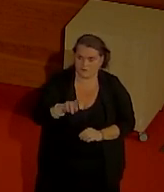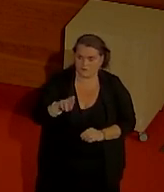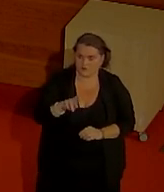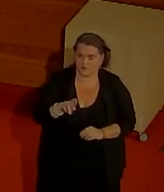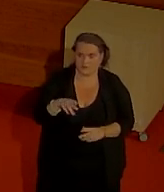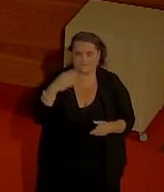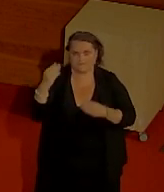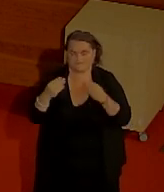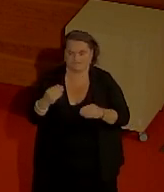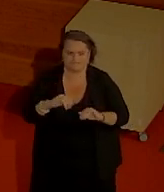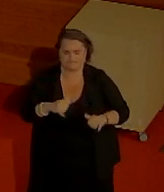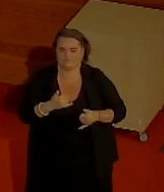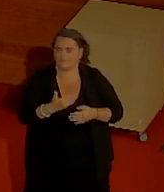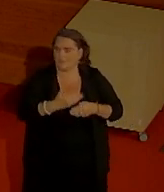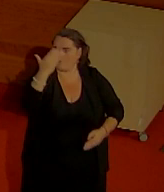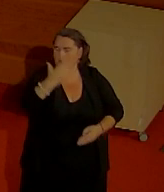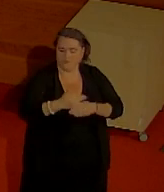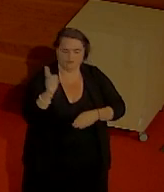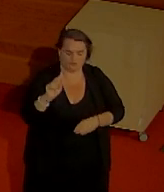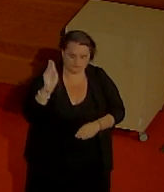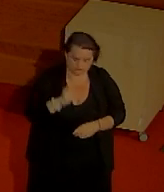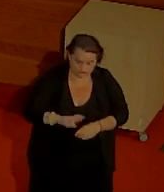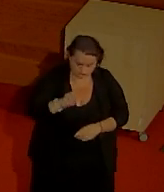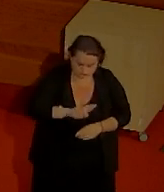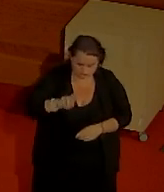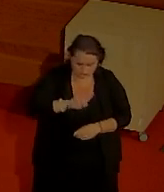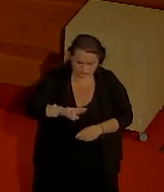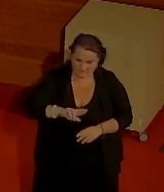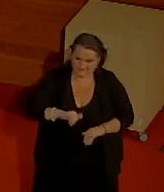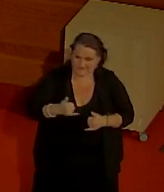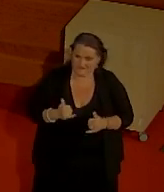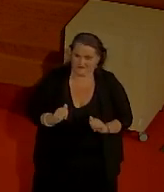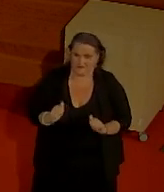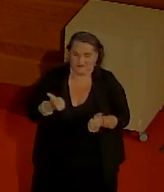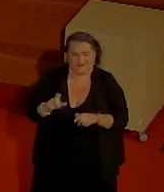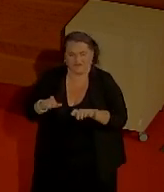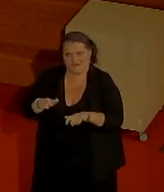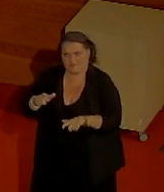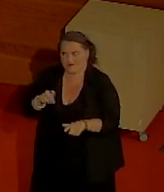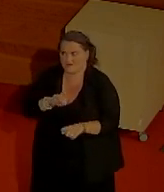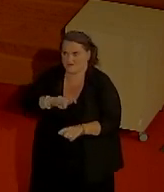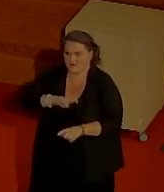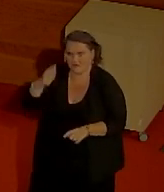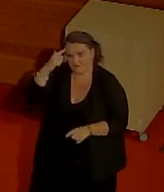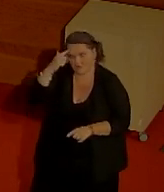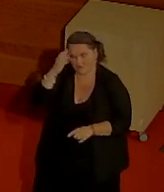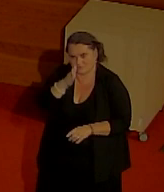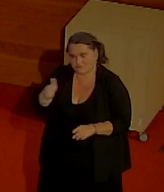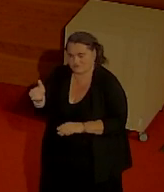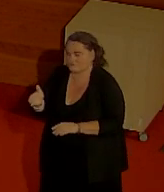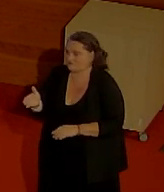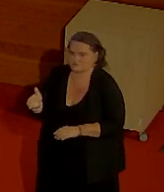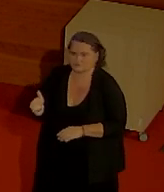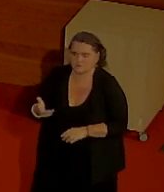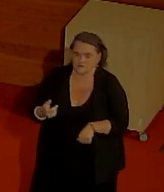reflexión El extrañamiento el tiempo reflexivo eh Y que nos habla de cómo cuando se dificulta ese